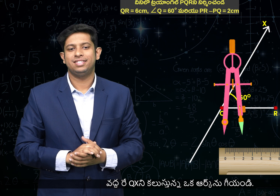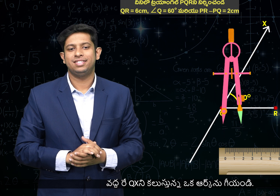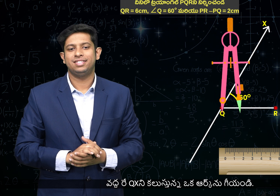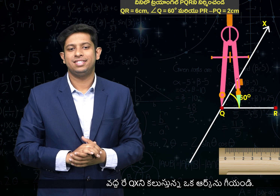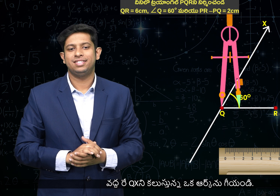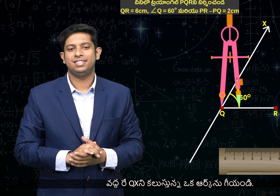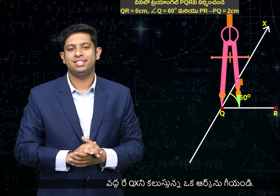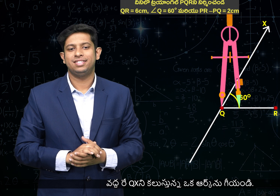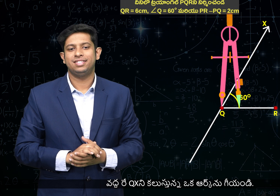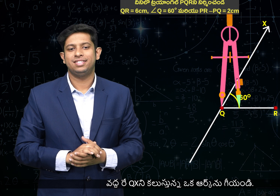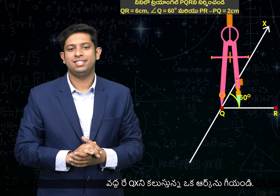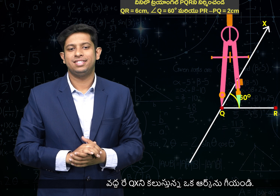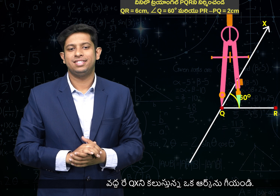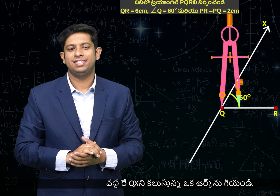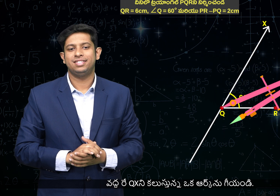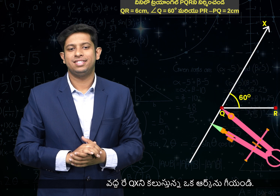ఒక ఆర్క్ను గీయండి.